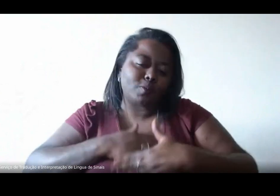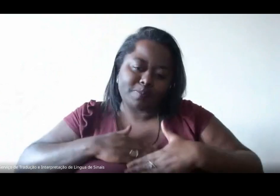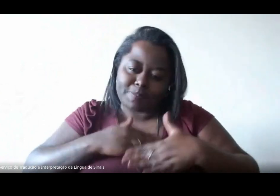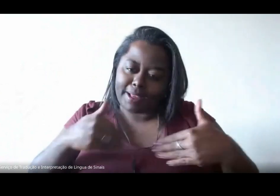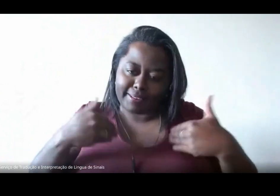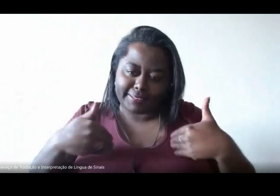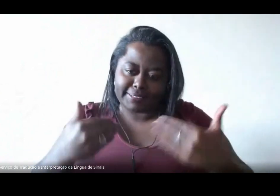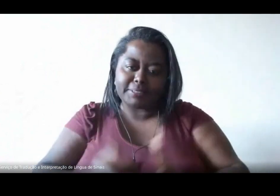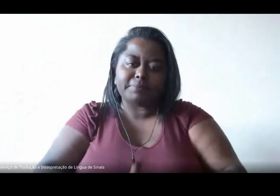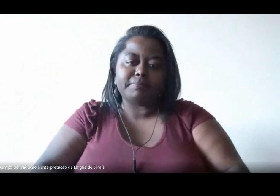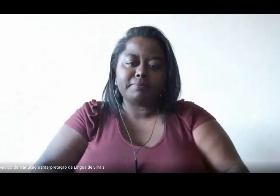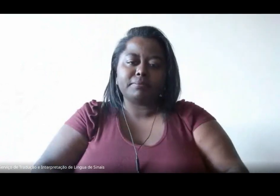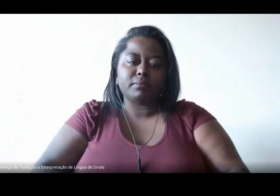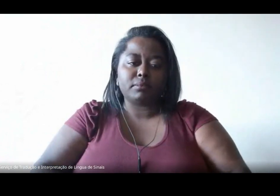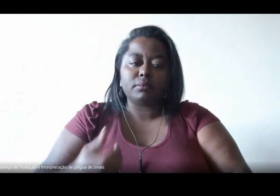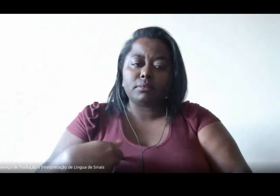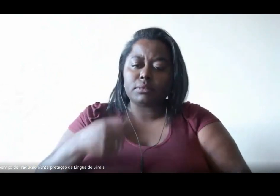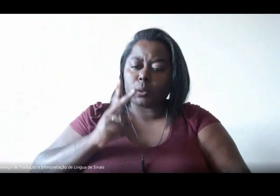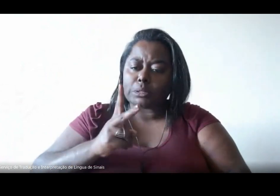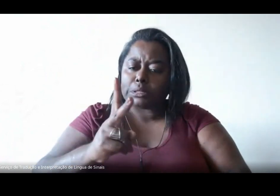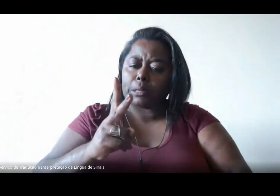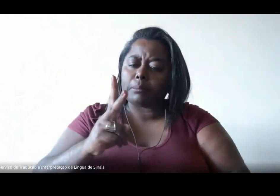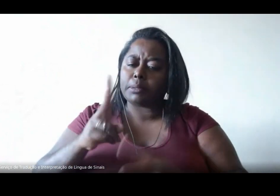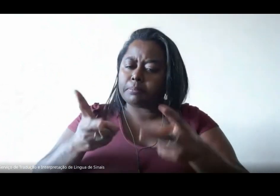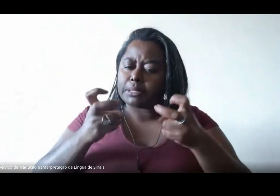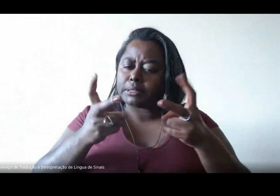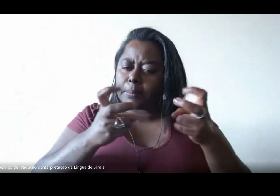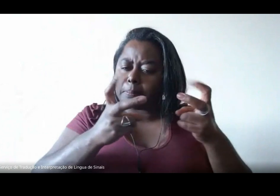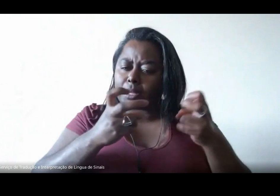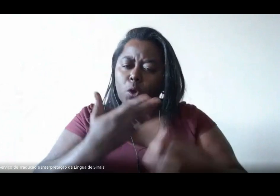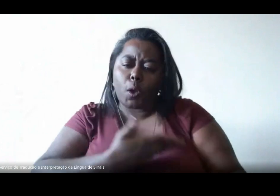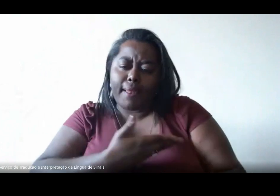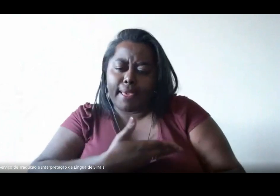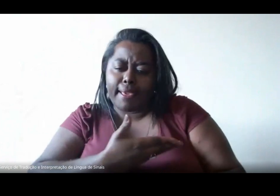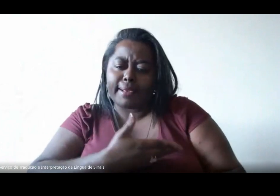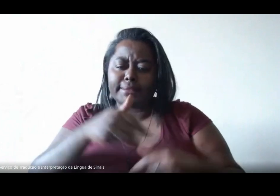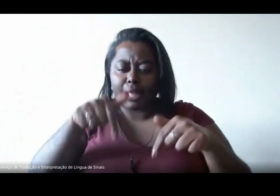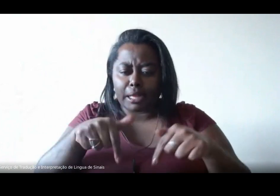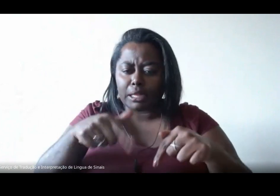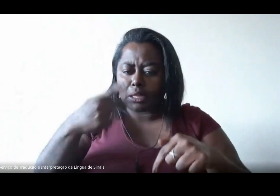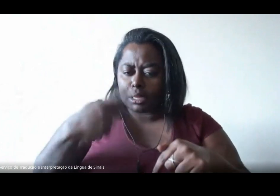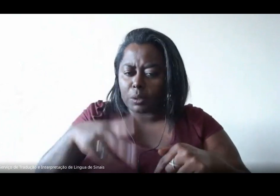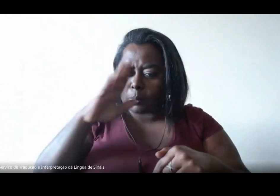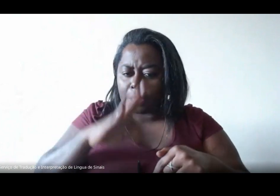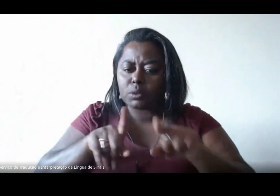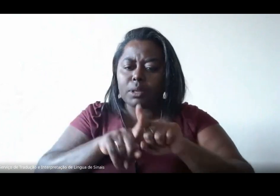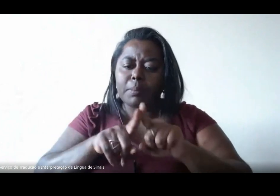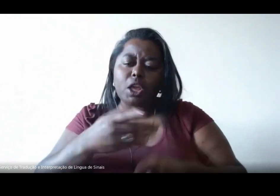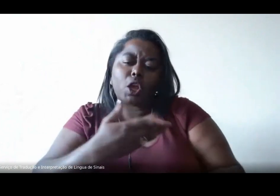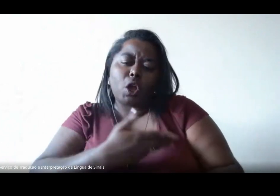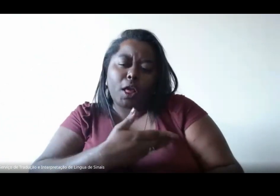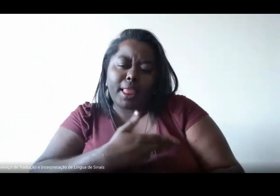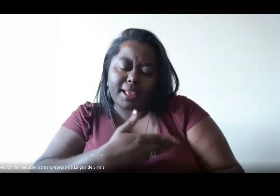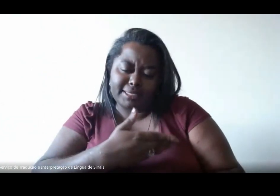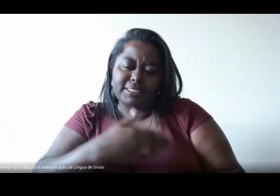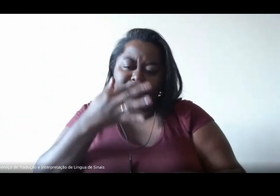pesquiso. No entanto, eu sempre notei entre os meus colegas daqui, e sobretudo entre os colegas franceses da